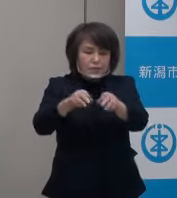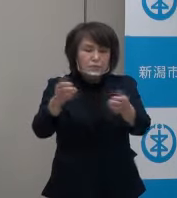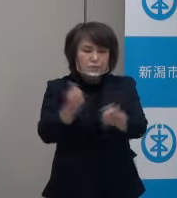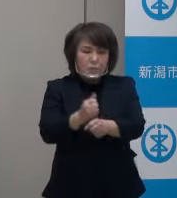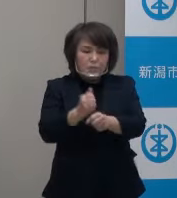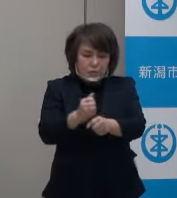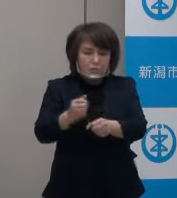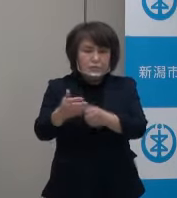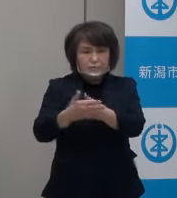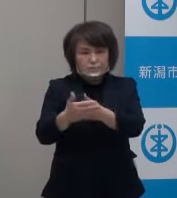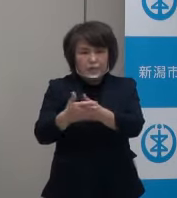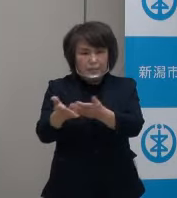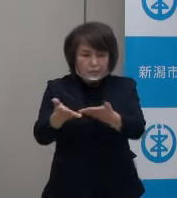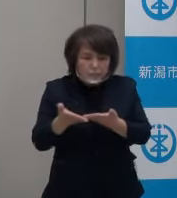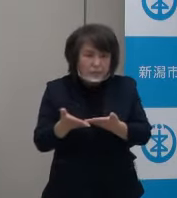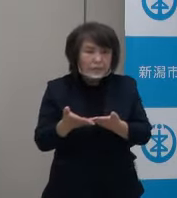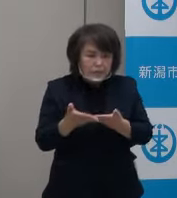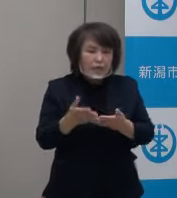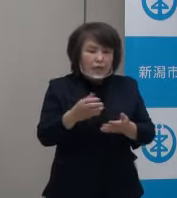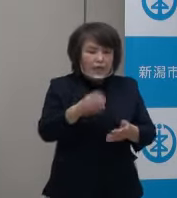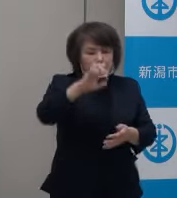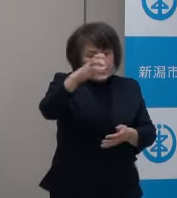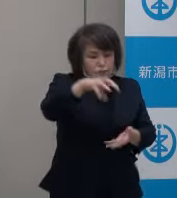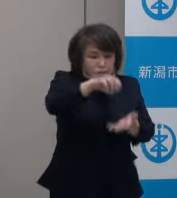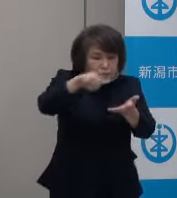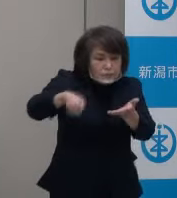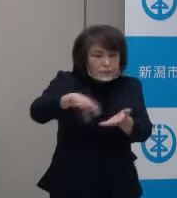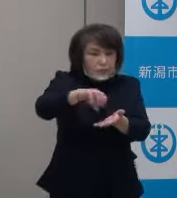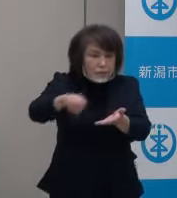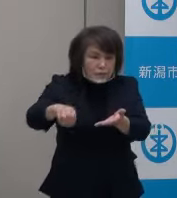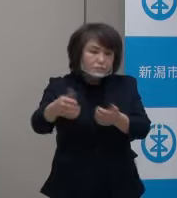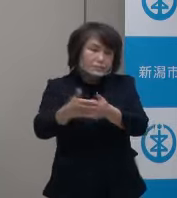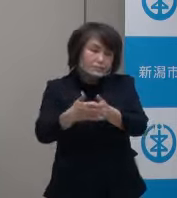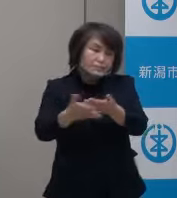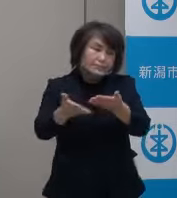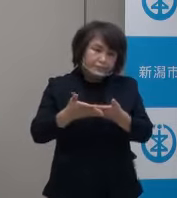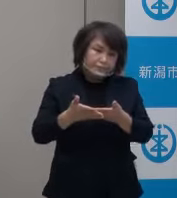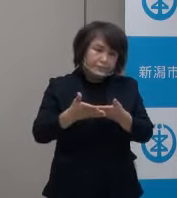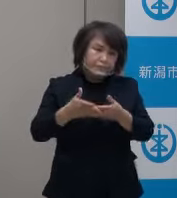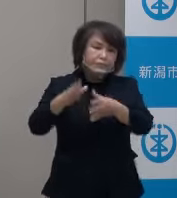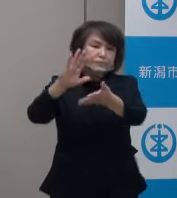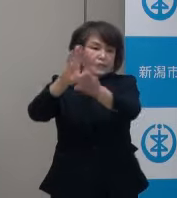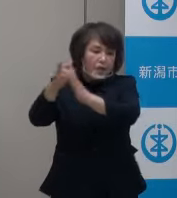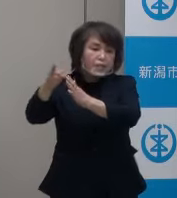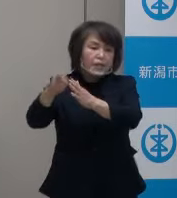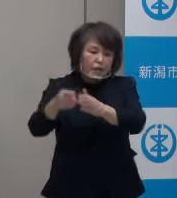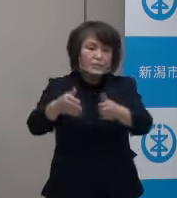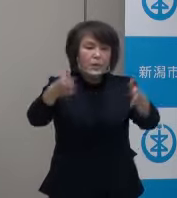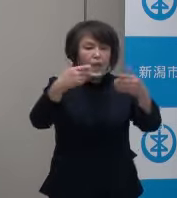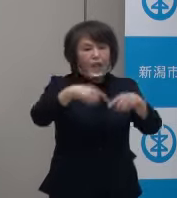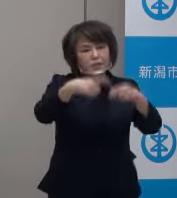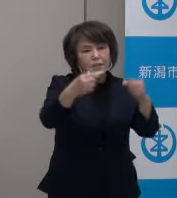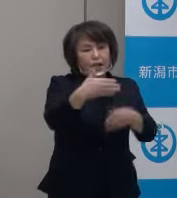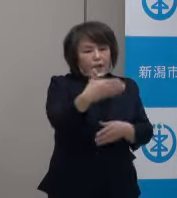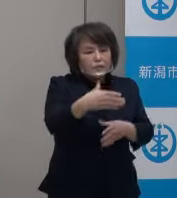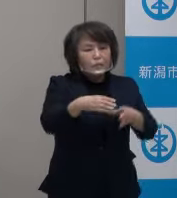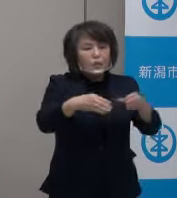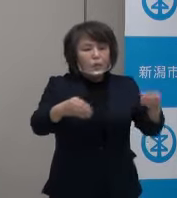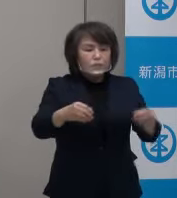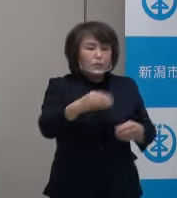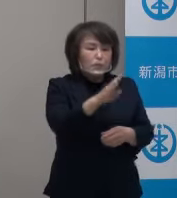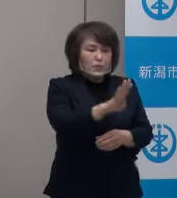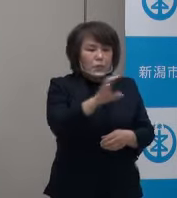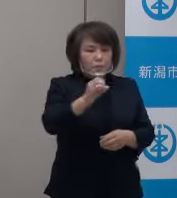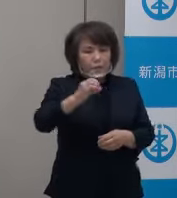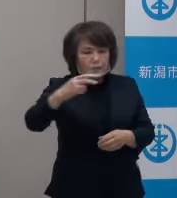援を要請し、排雪作業の応援をいただくとともに、新潟県からも秋葉区の国道403号